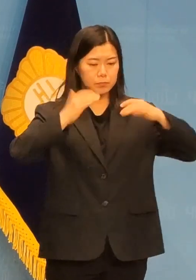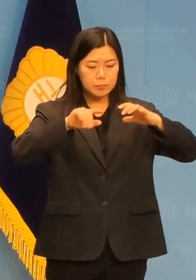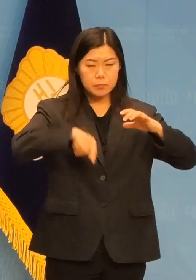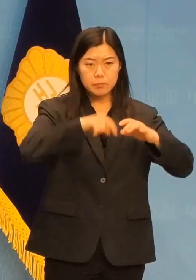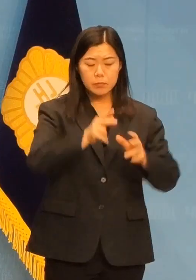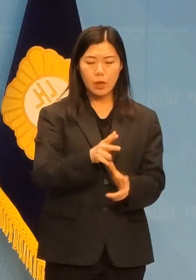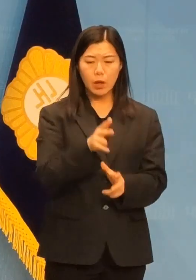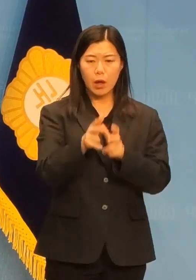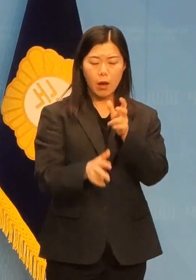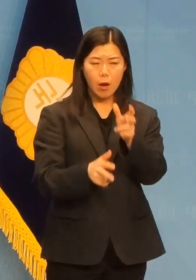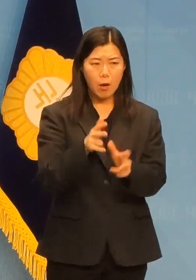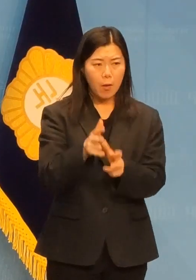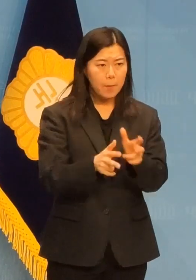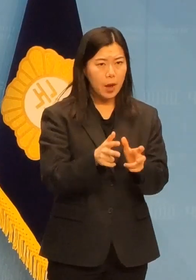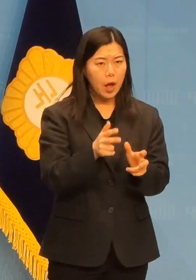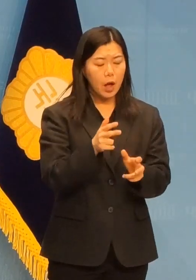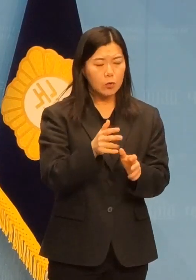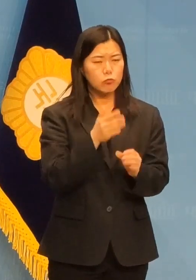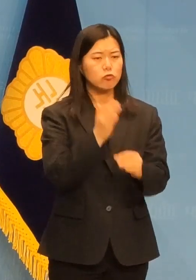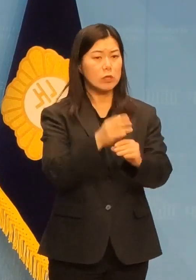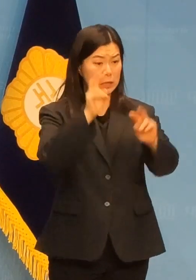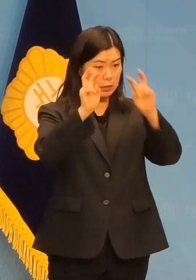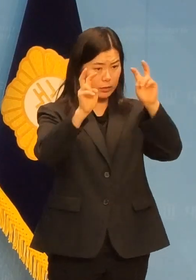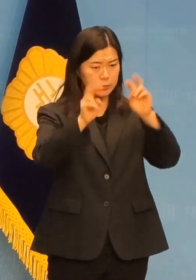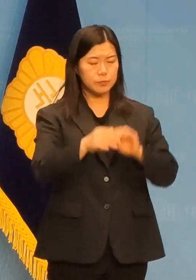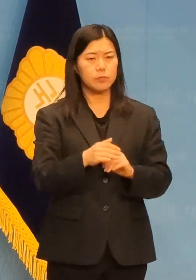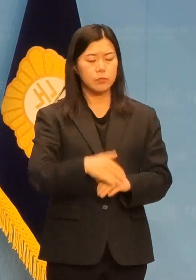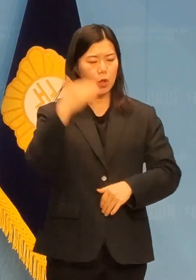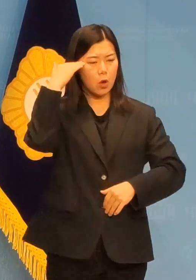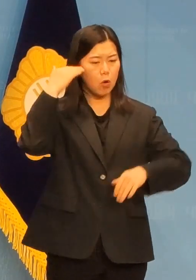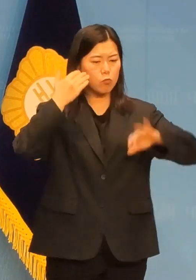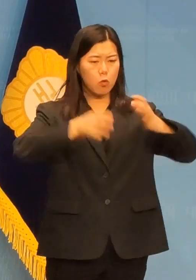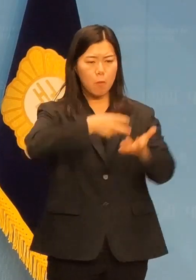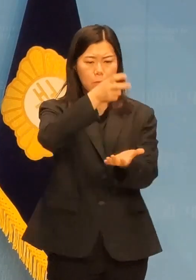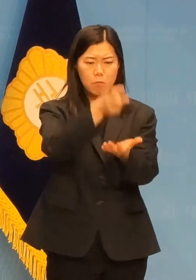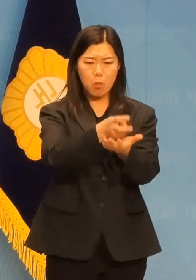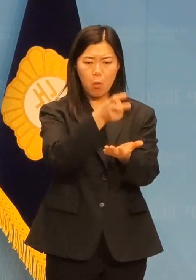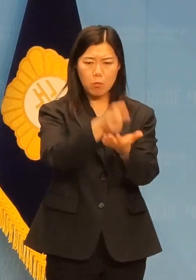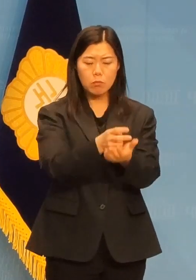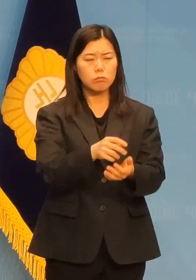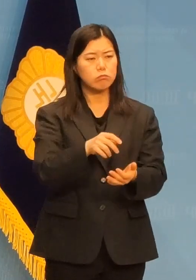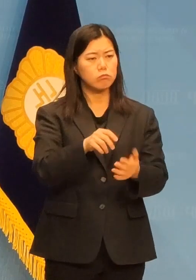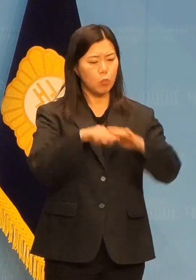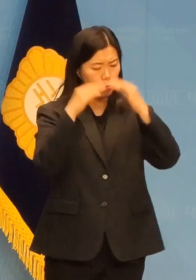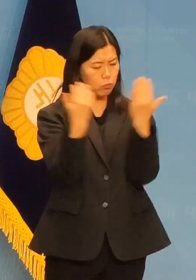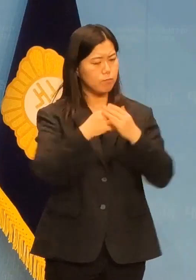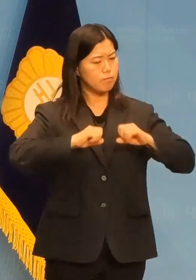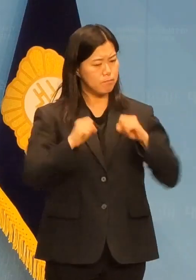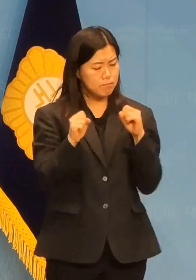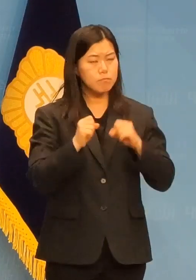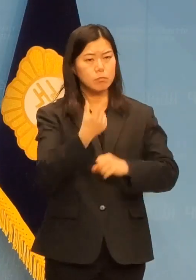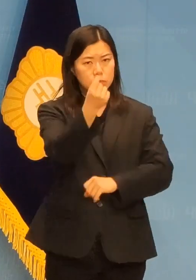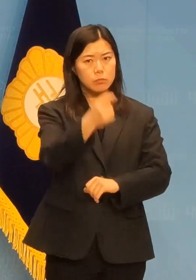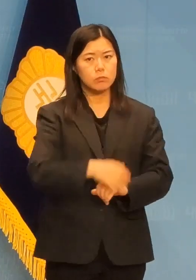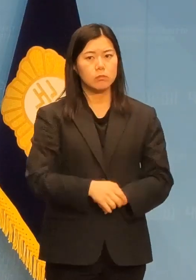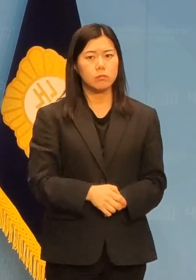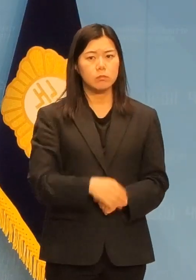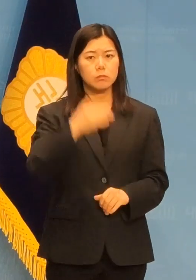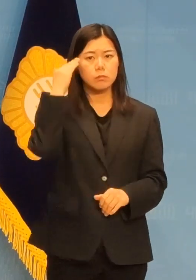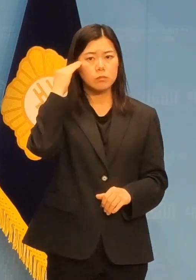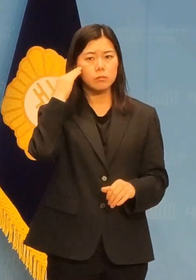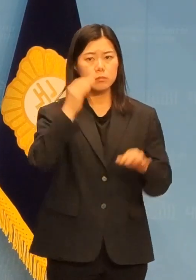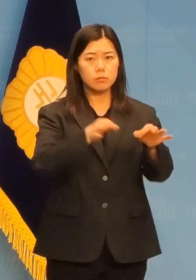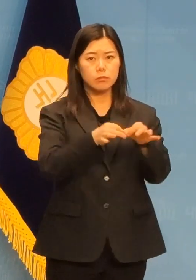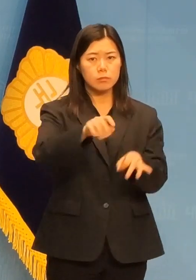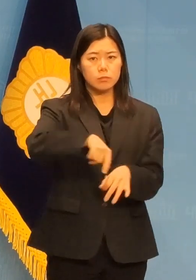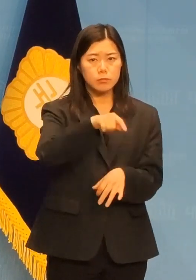대한민국에서 사업을 하는 기업이라면 대한민국의 법 앞에 예외일 수는 없습니다. 한국